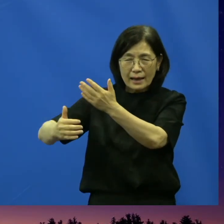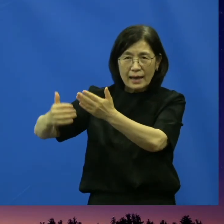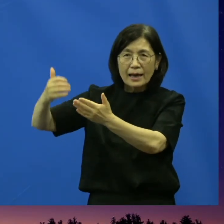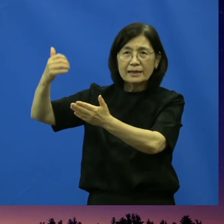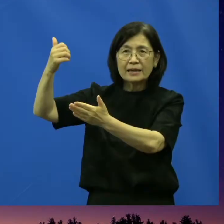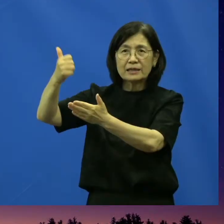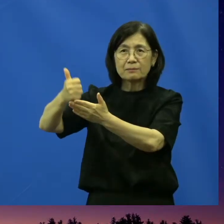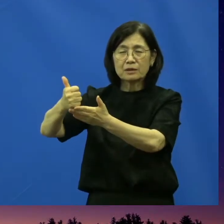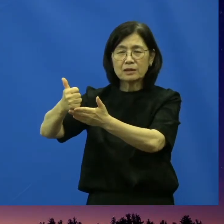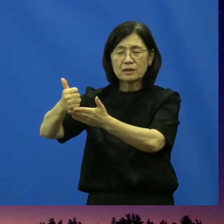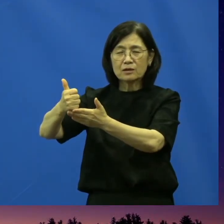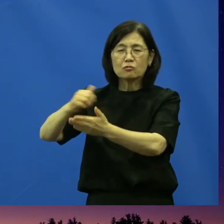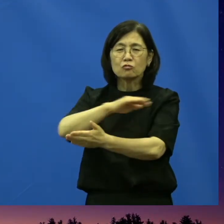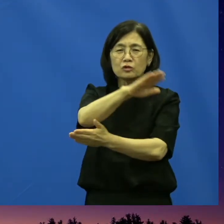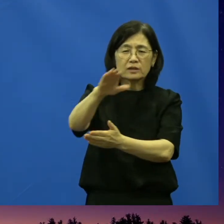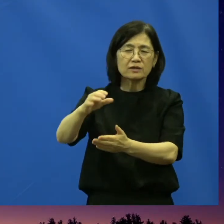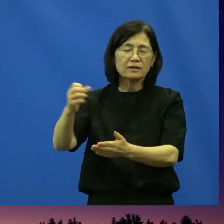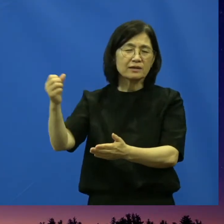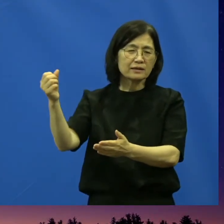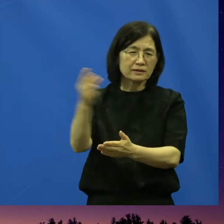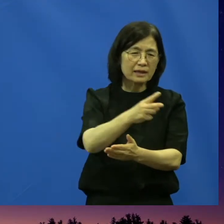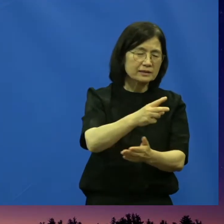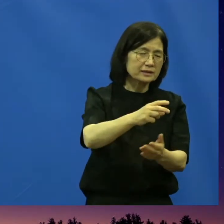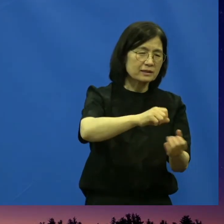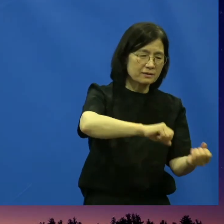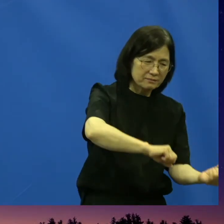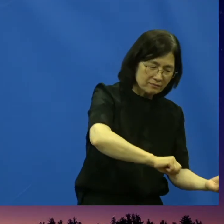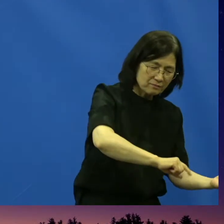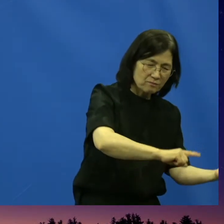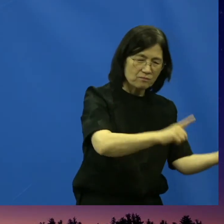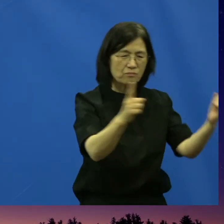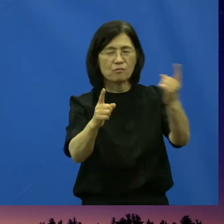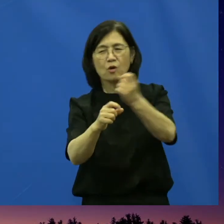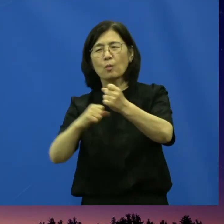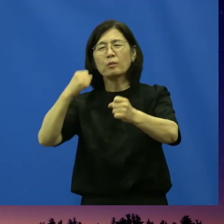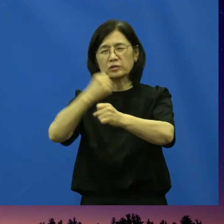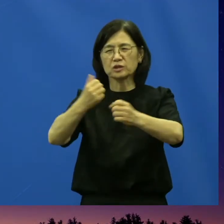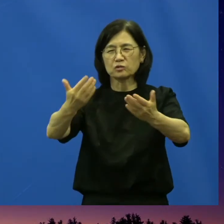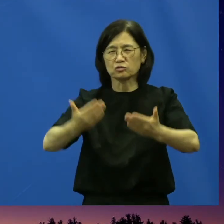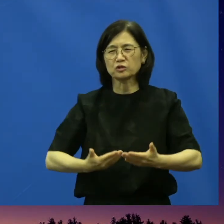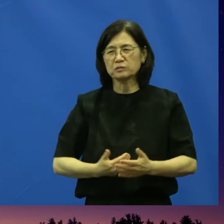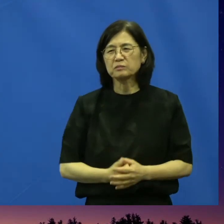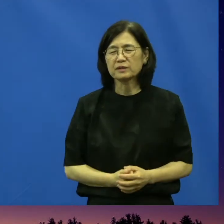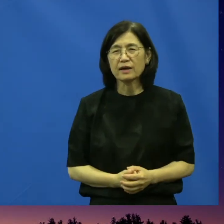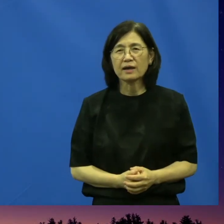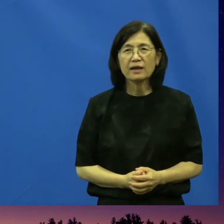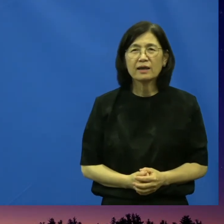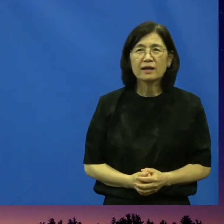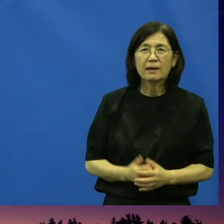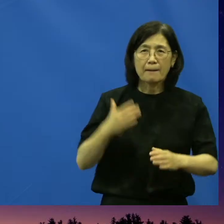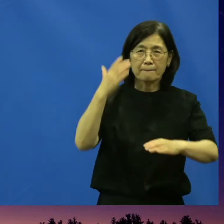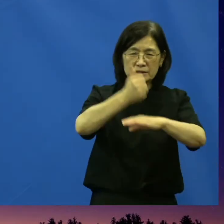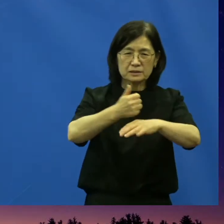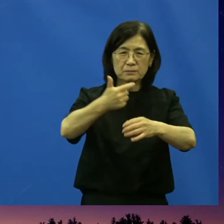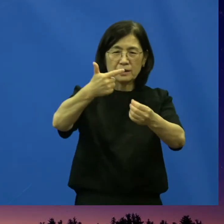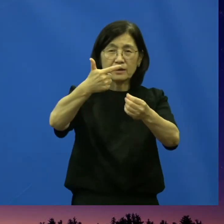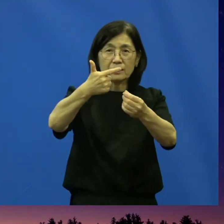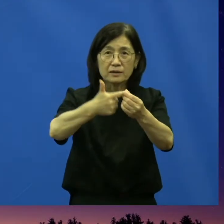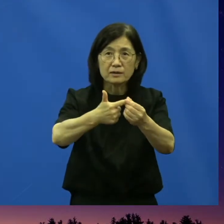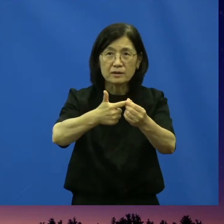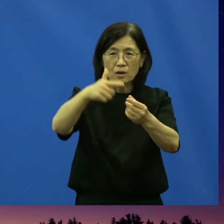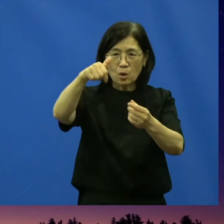우리를 다시 깊은 수렁에서 건져 올리시는 분인 줄 믿습니다. 마지막 여섯 번째, 곤란이에요.